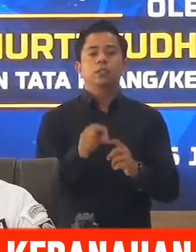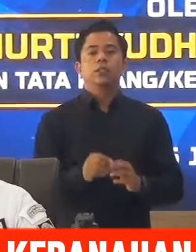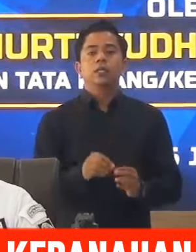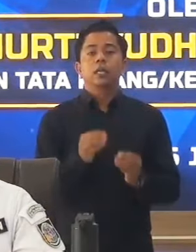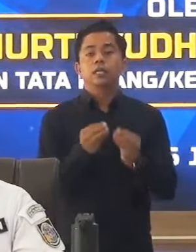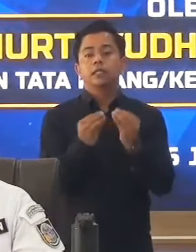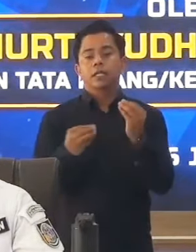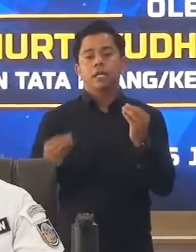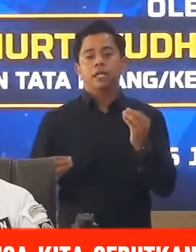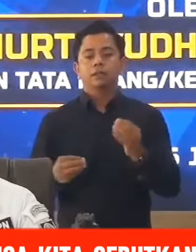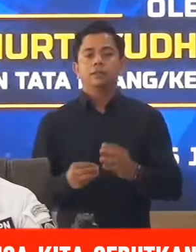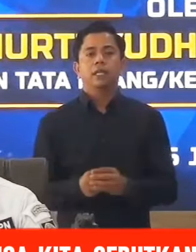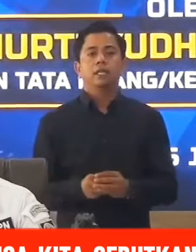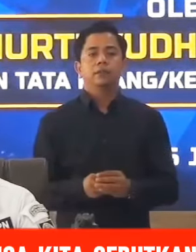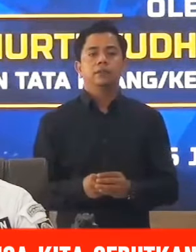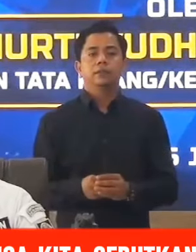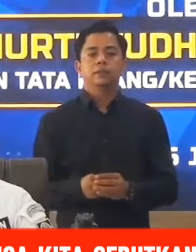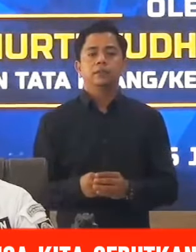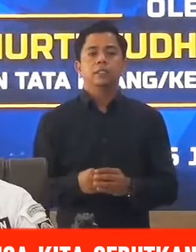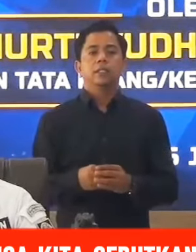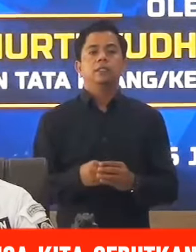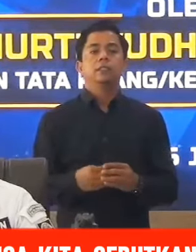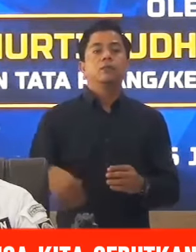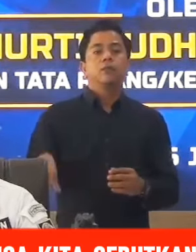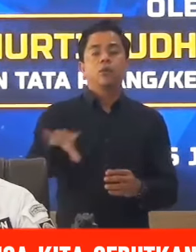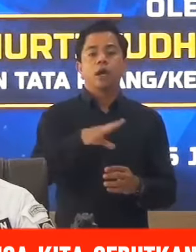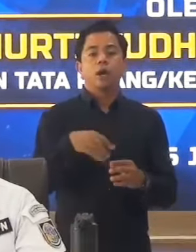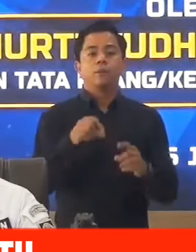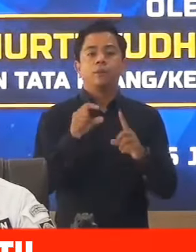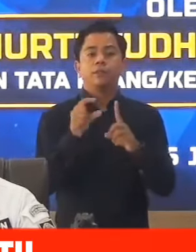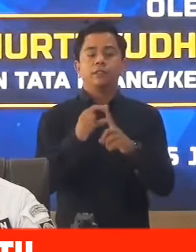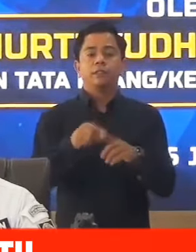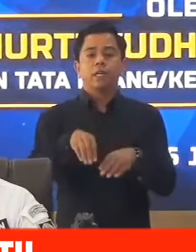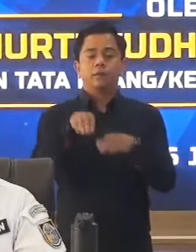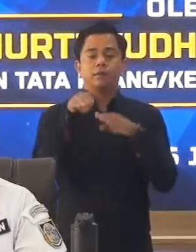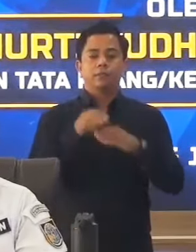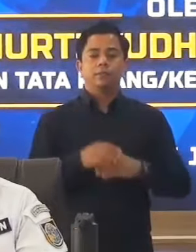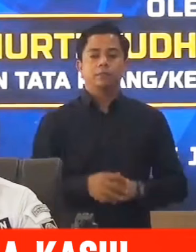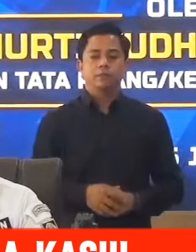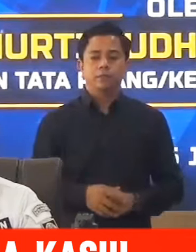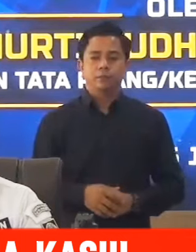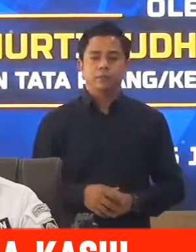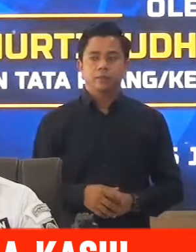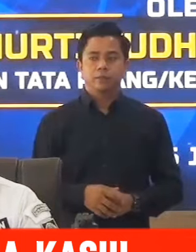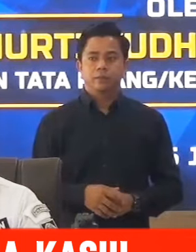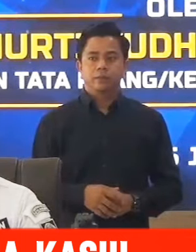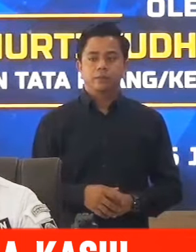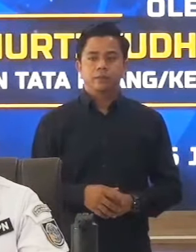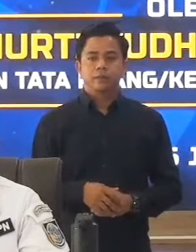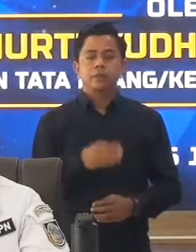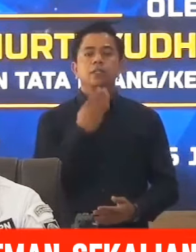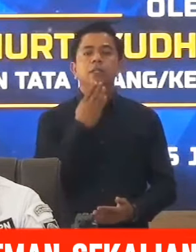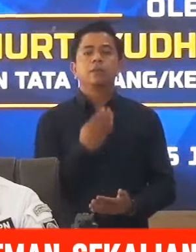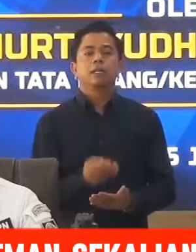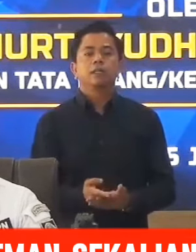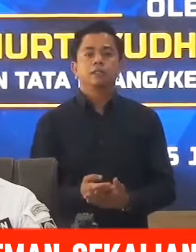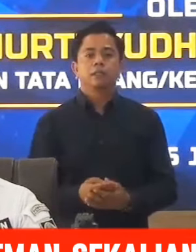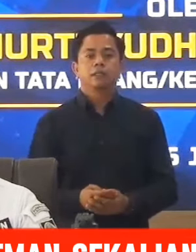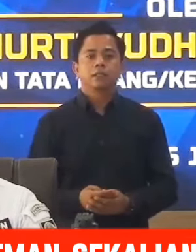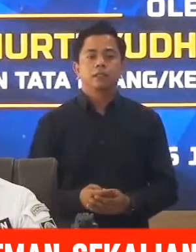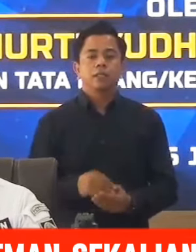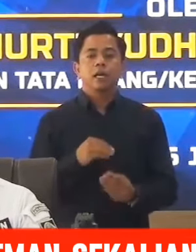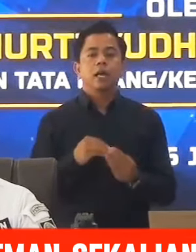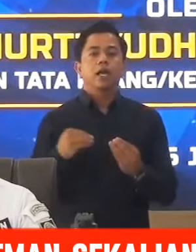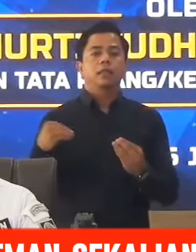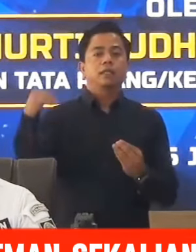Kantor Pertanahan se-Provinsi Jambi yang tadi bisa disebutkan satu persatu. Sekali lagi terima kasih atas